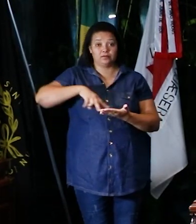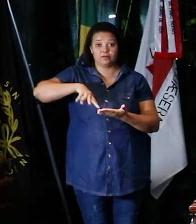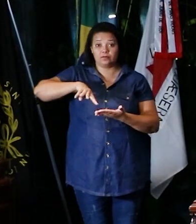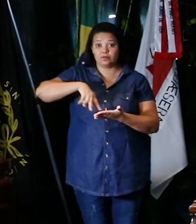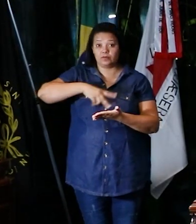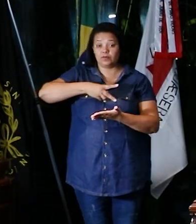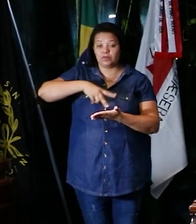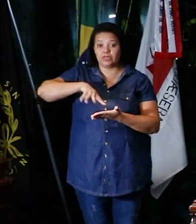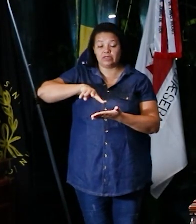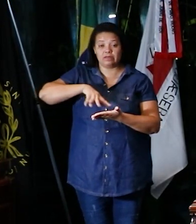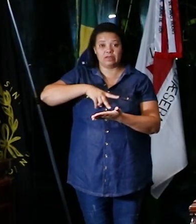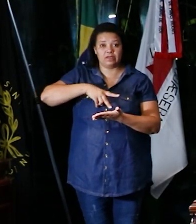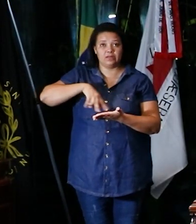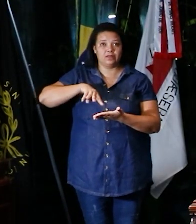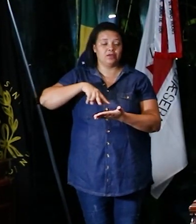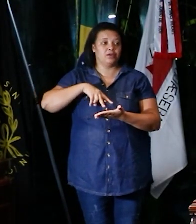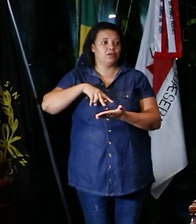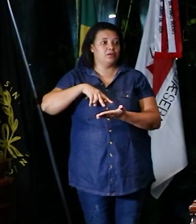dançando, seja